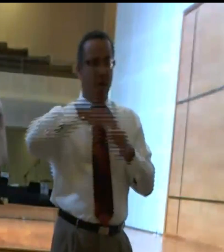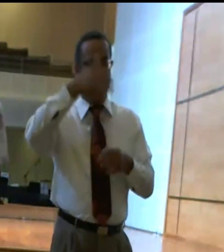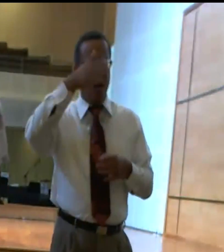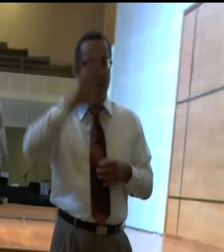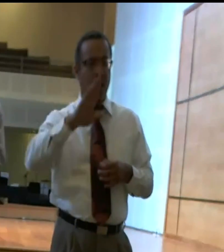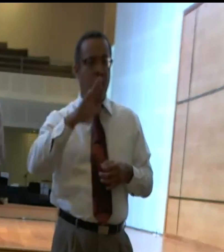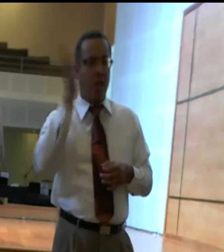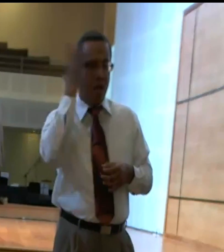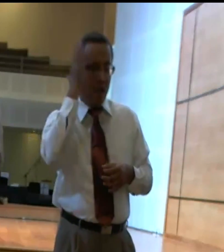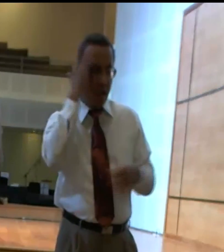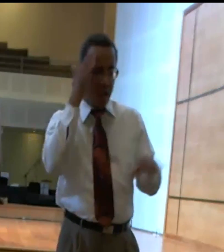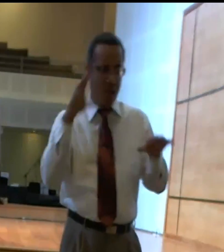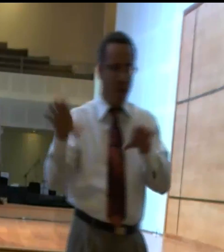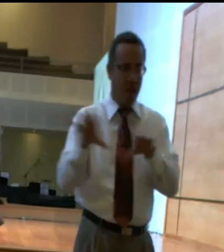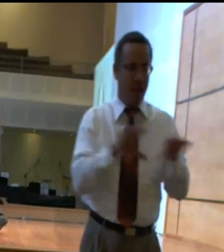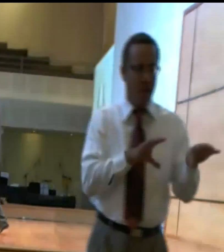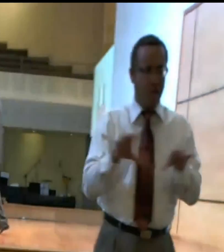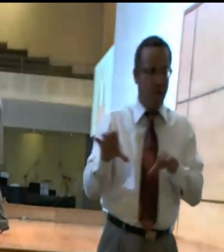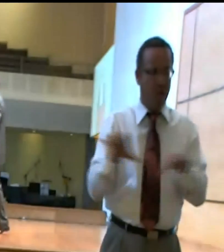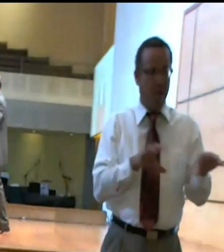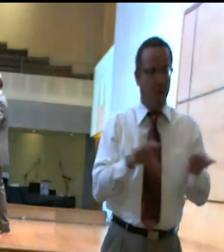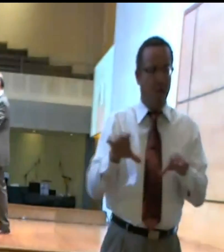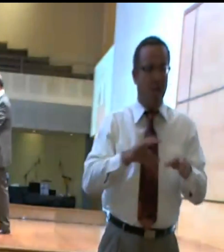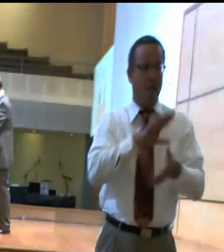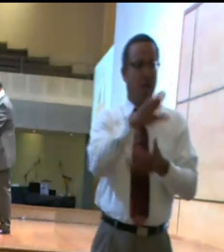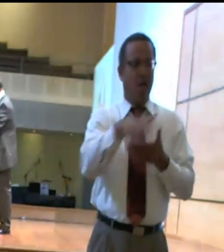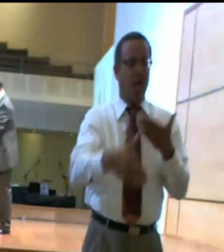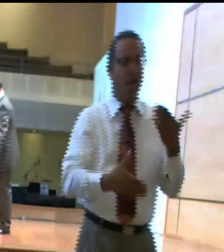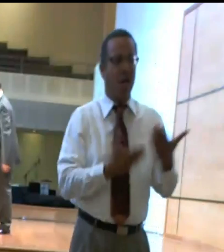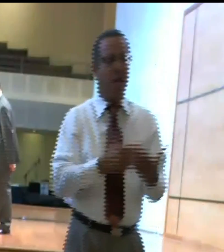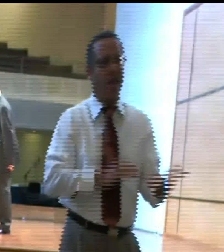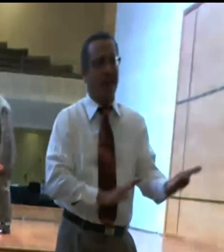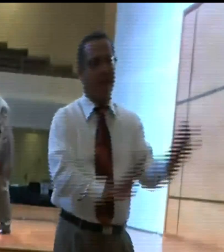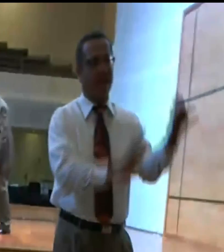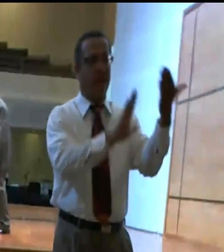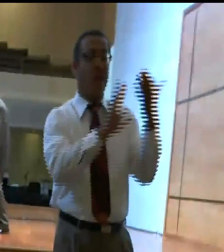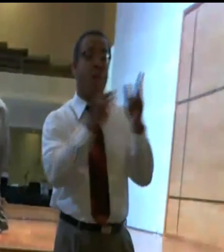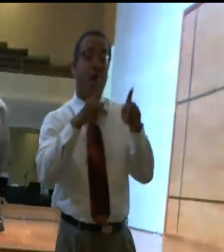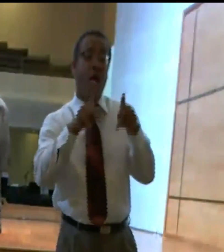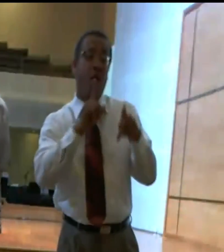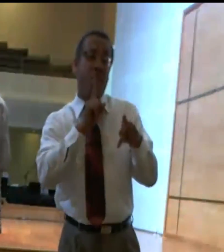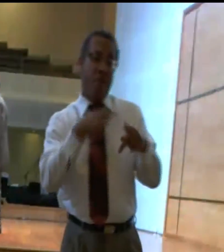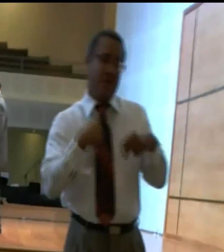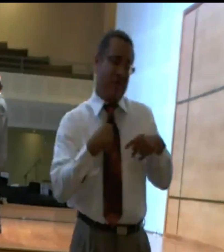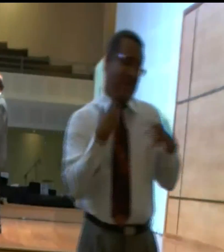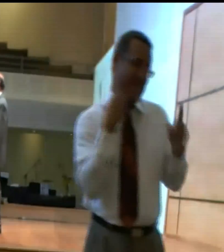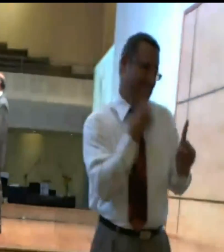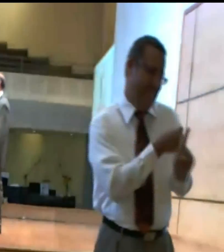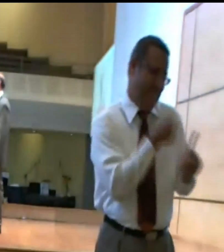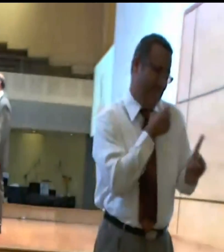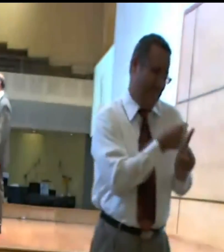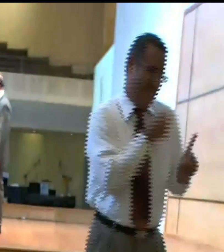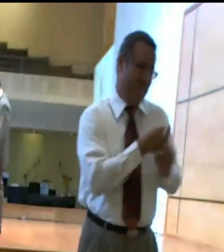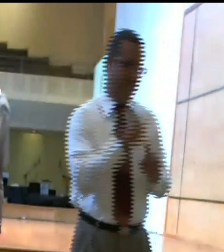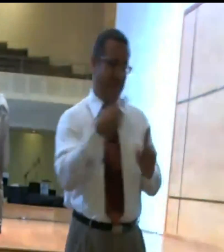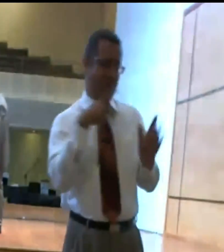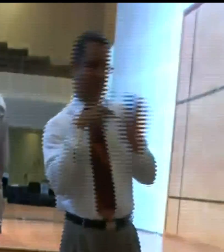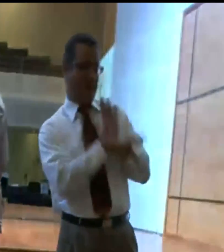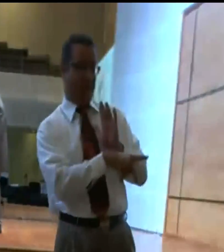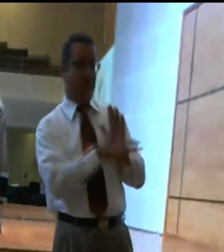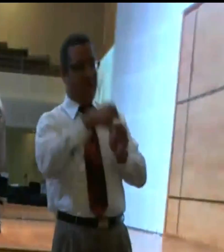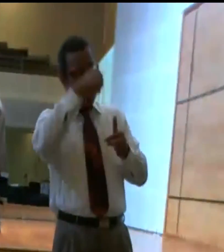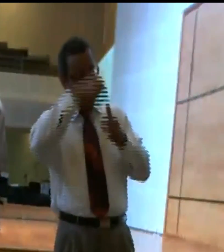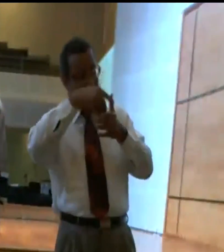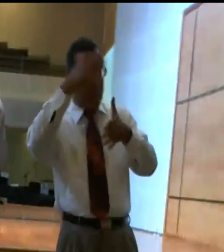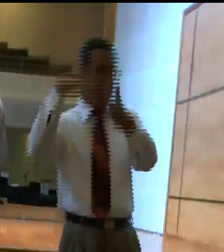para saber cómo actuar. Y sobre todo cuando estamos delante de alguien que tenía el nivel de autoridad que tenían los